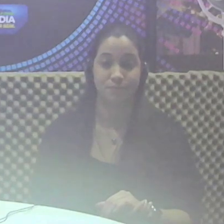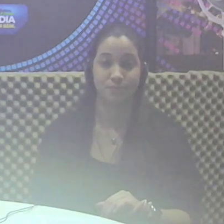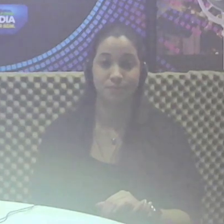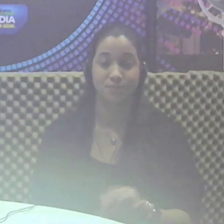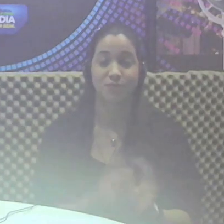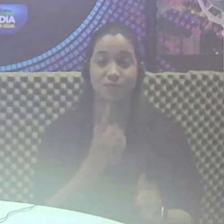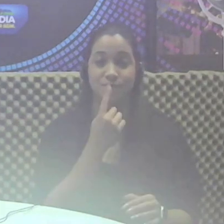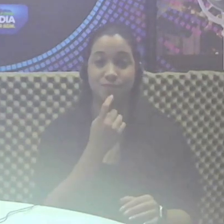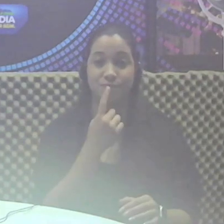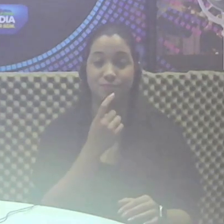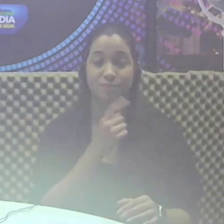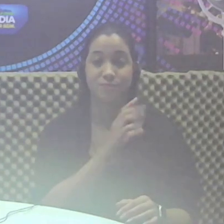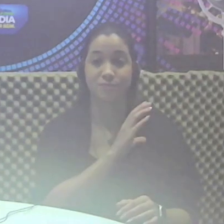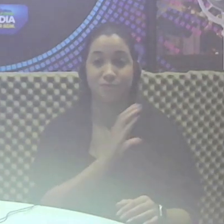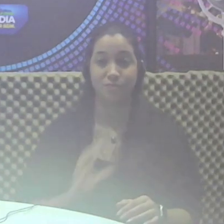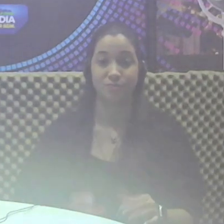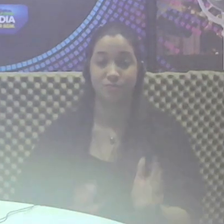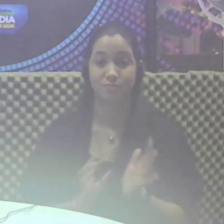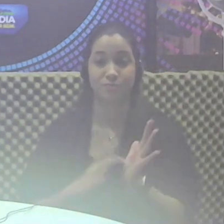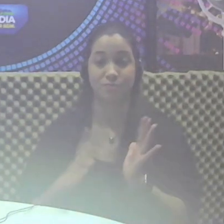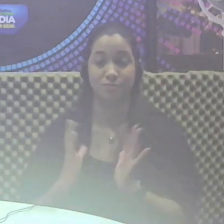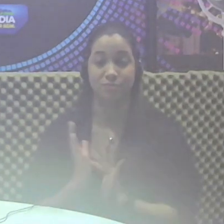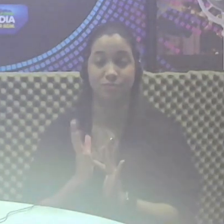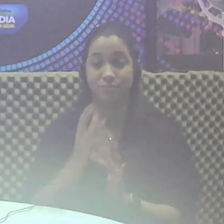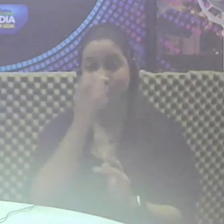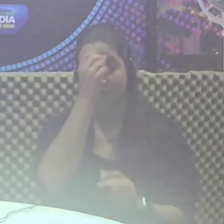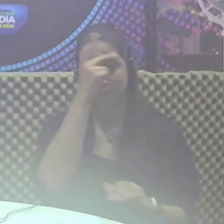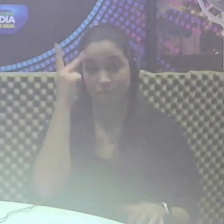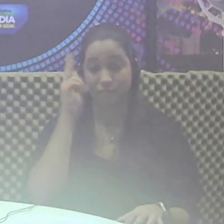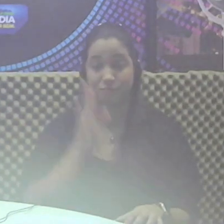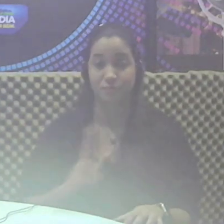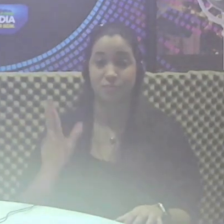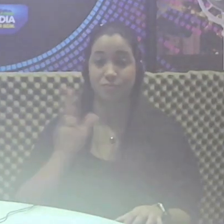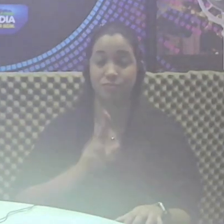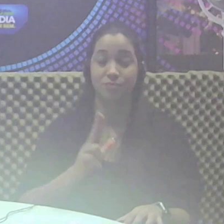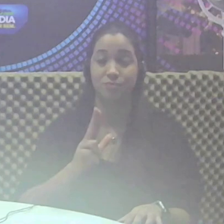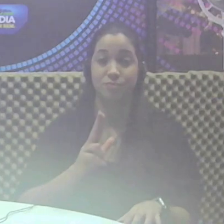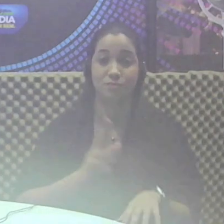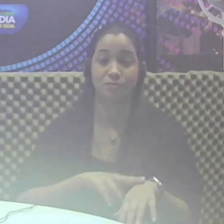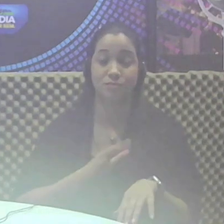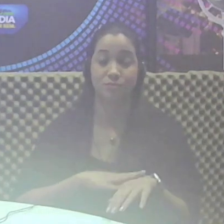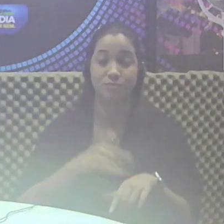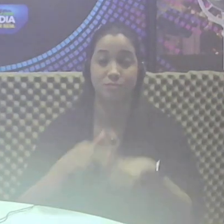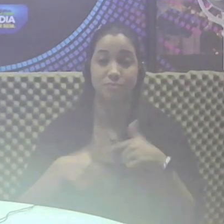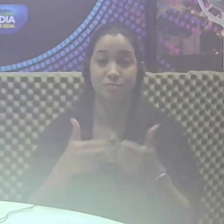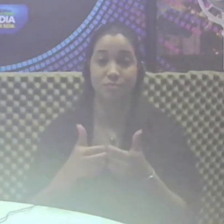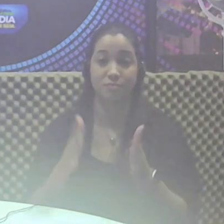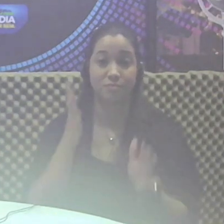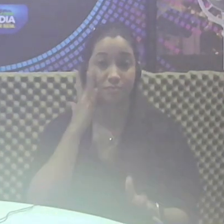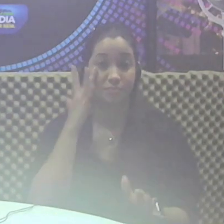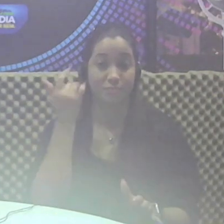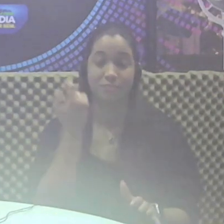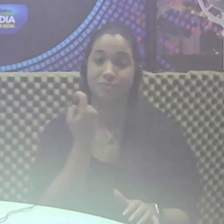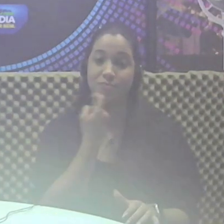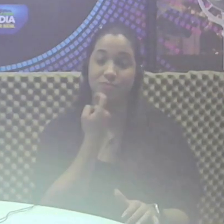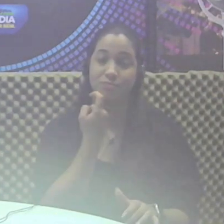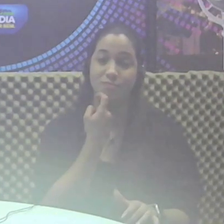Feriado de Corpus Christi. Prefeitura de Uberlândia tem expediente de serviços alterado para amanhã e